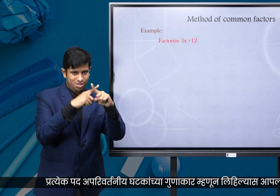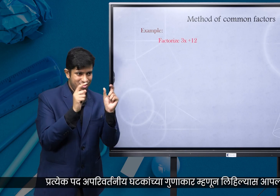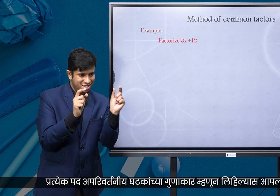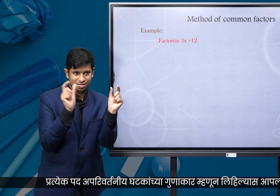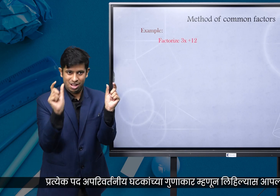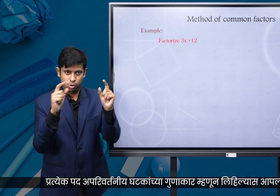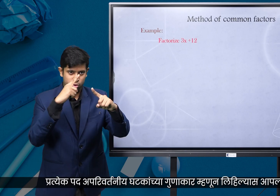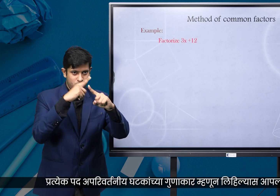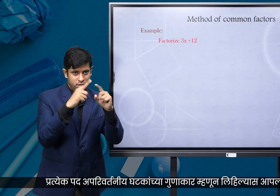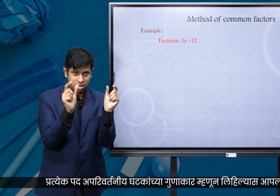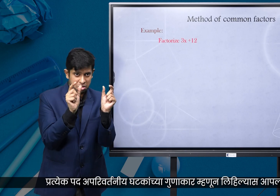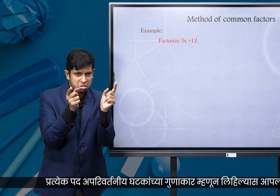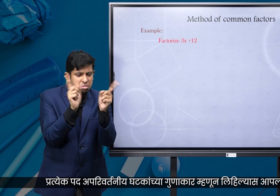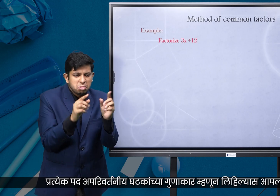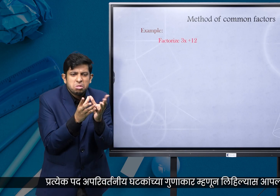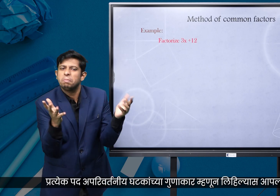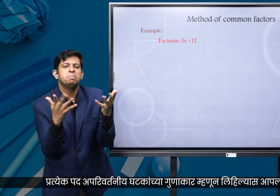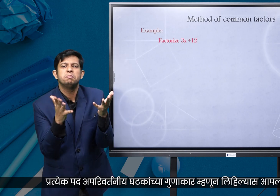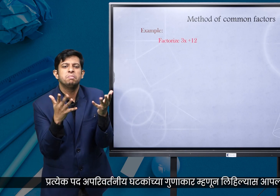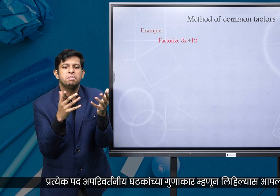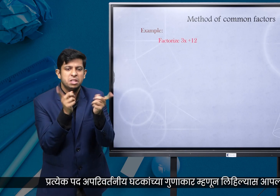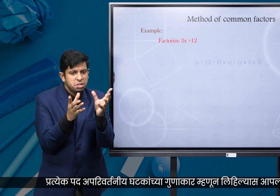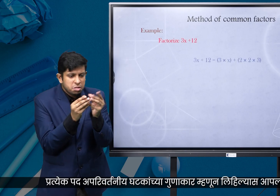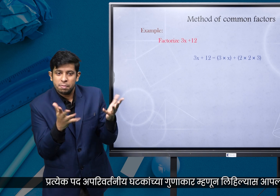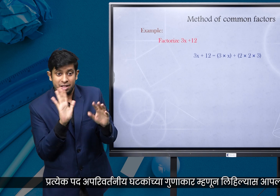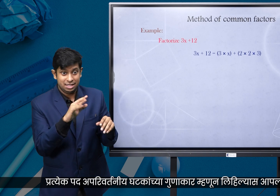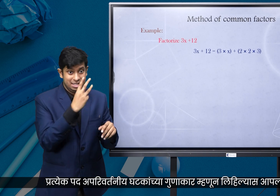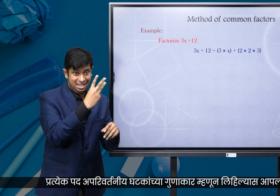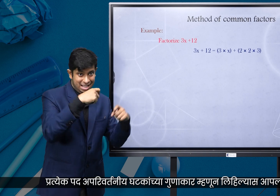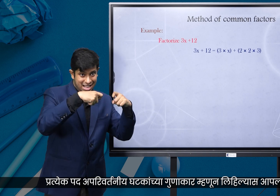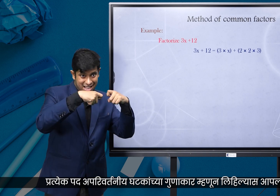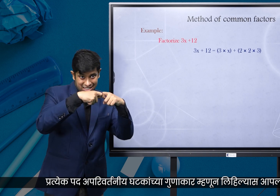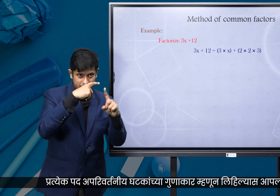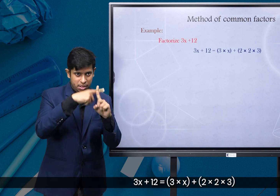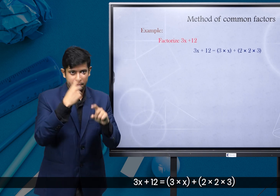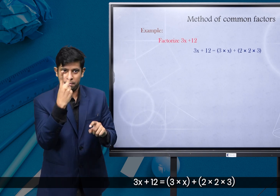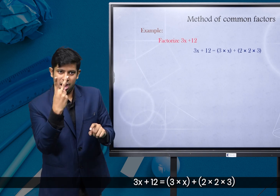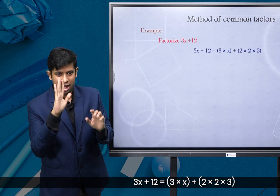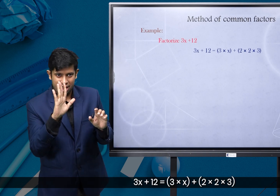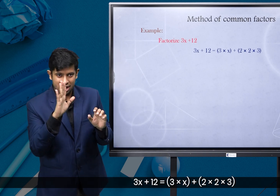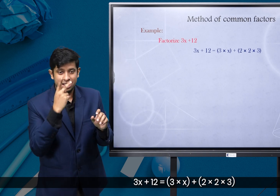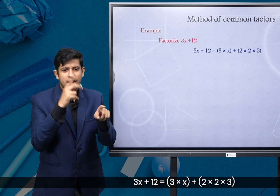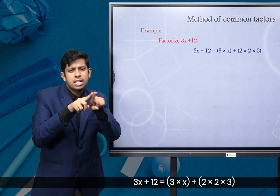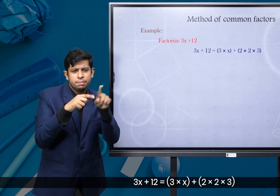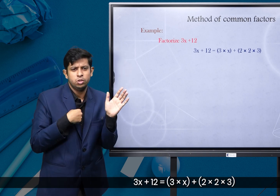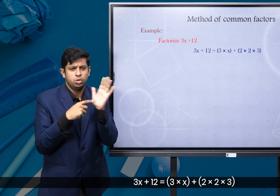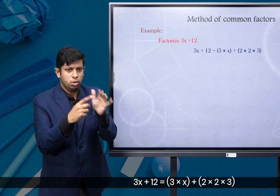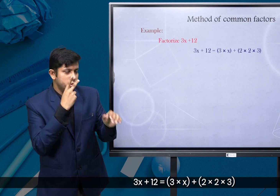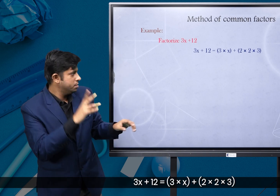अपरिहार्य घटकांचा गुणाकार म्हणून लिहिल्यास आपल्याला मिळते 3x अधिक 12 बरोबर